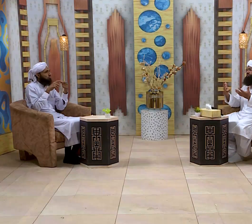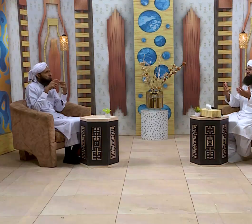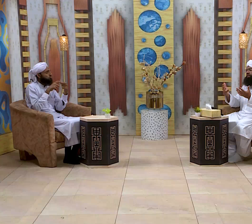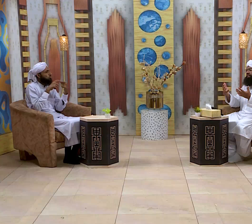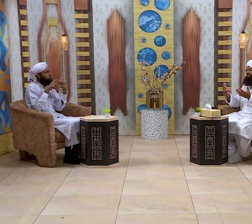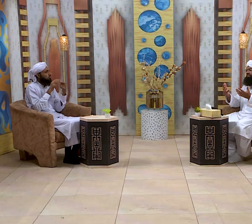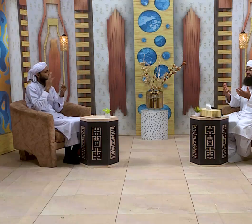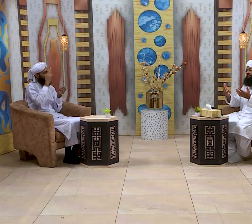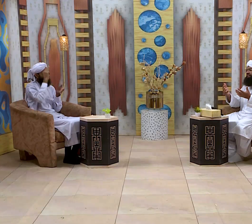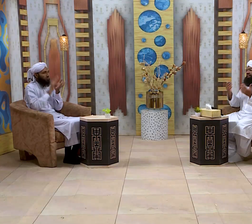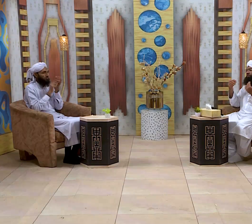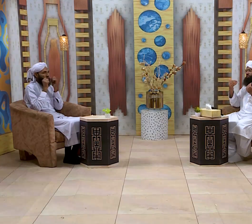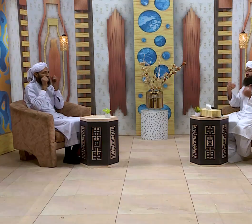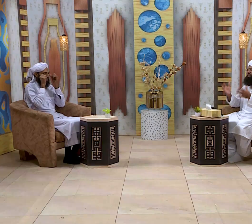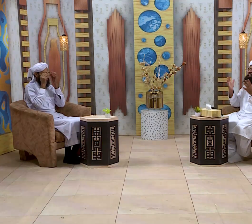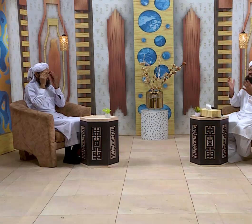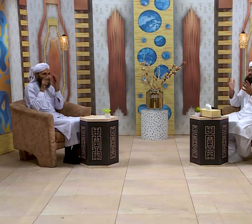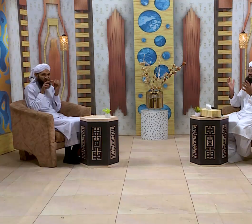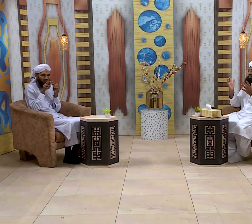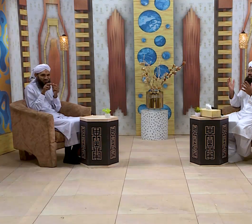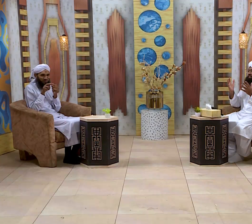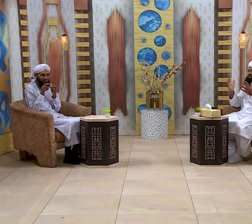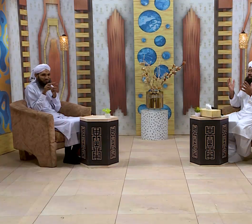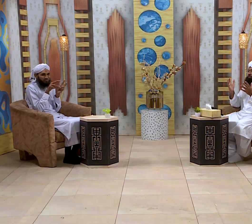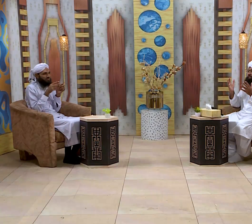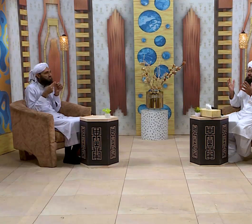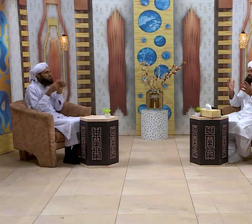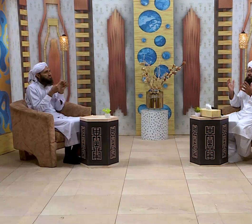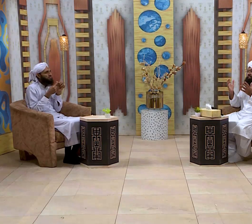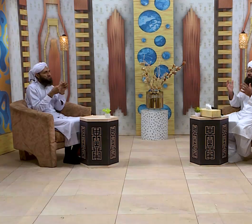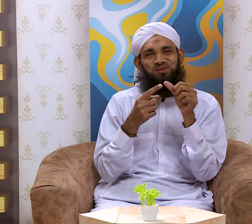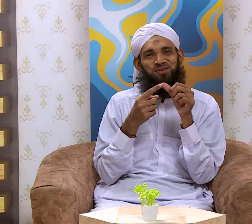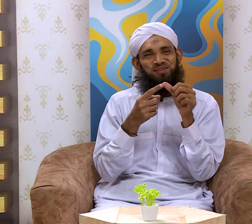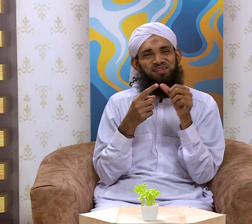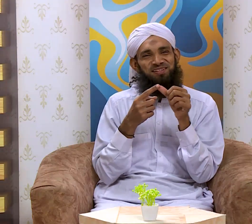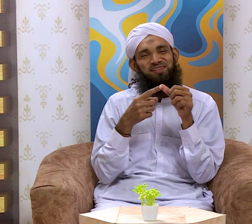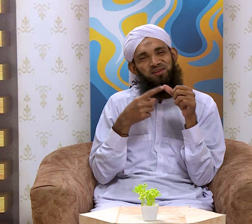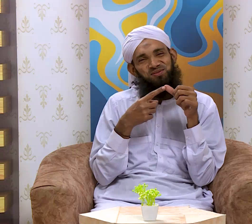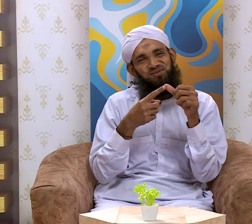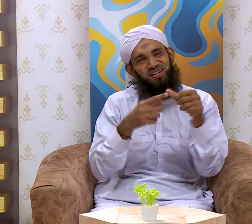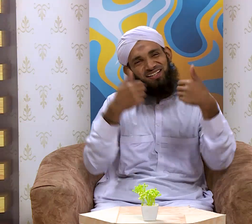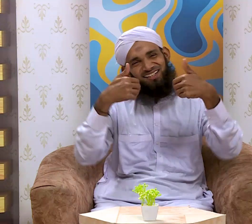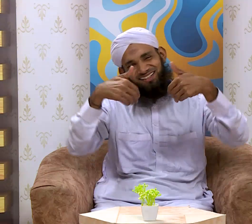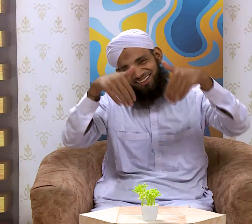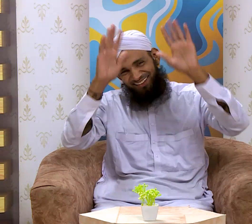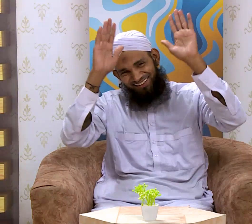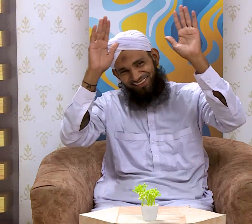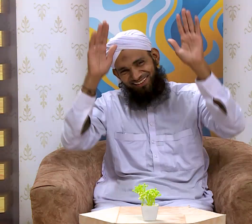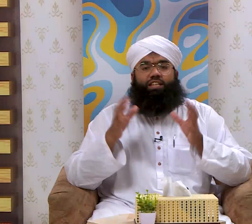جو جو سوالات کرتے گئے حضور جان عالم صلی اللہ علیہ وآلہ وبارک وسلم اس کے جوابات عطا فرماتے چلے گئے۔ یاد